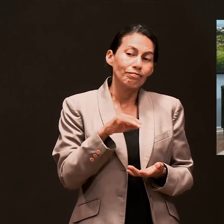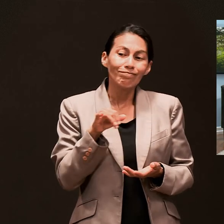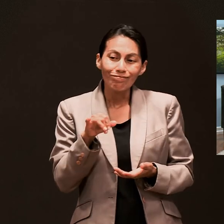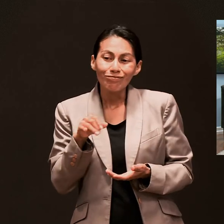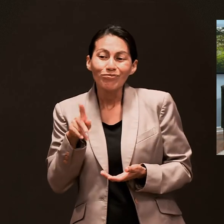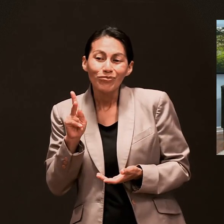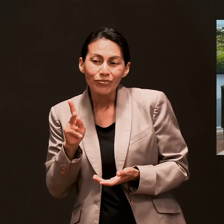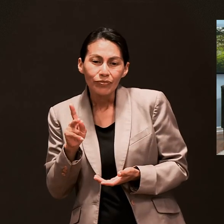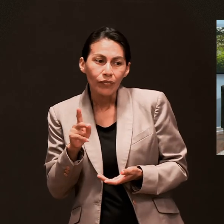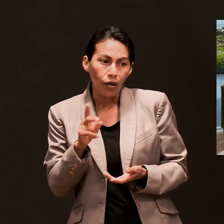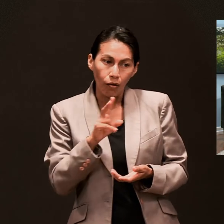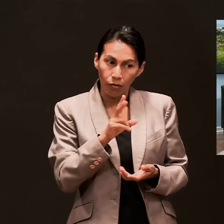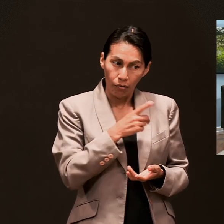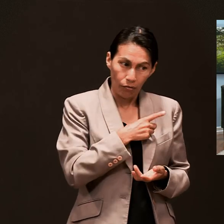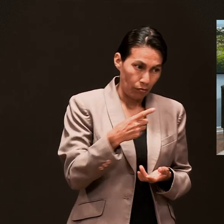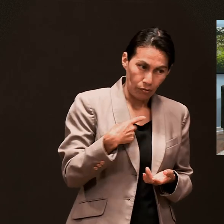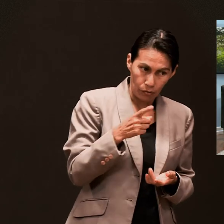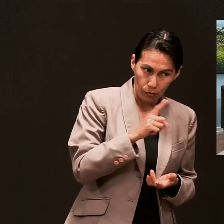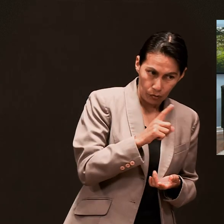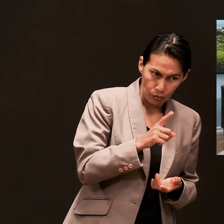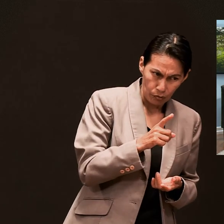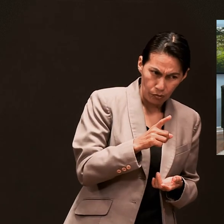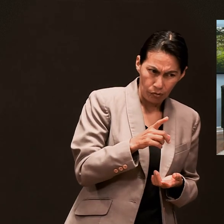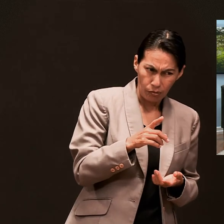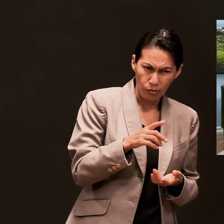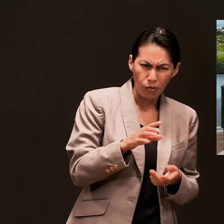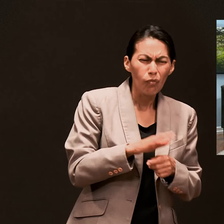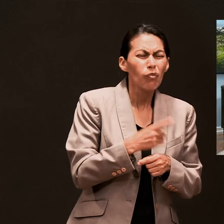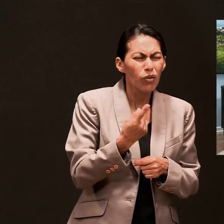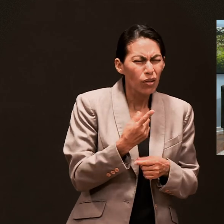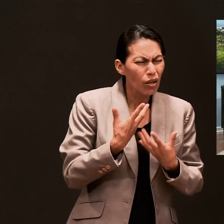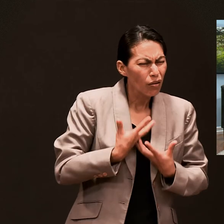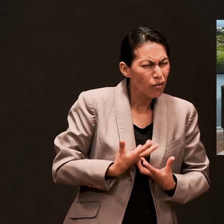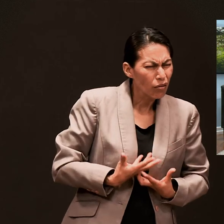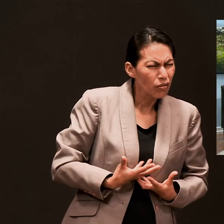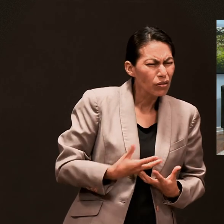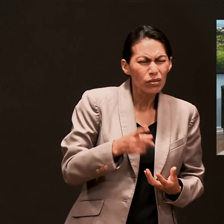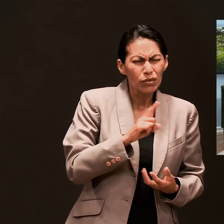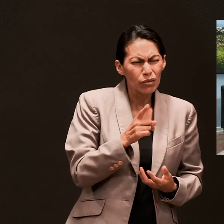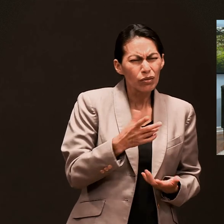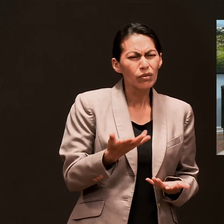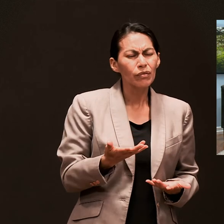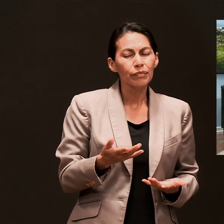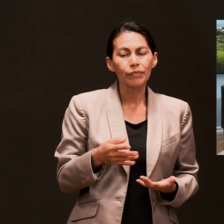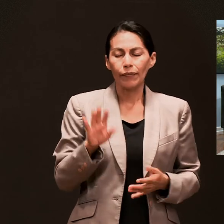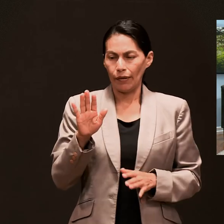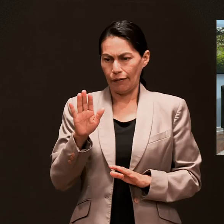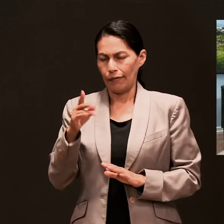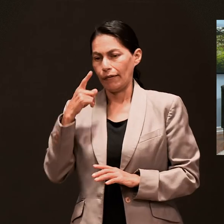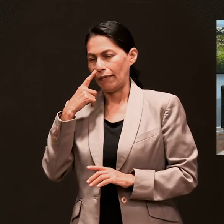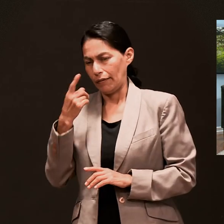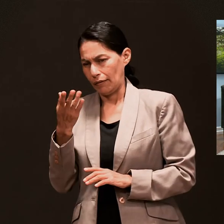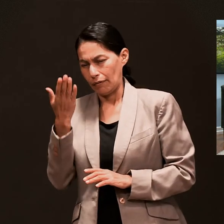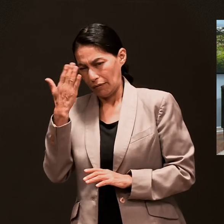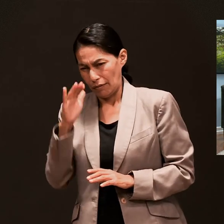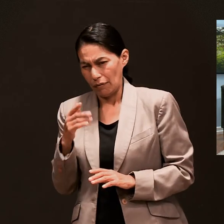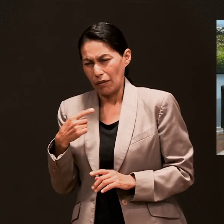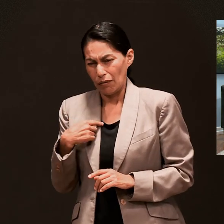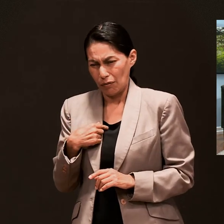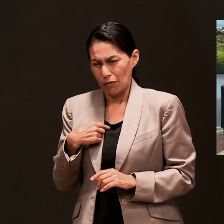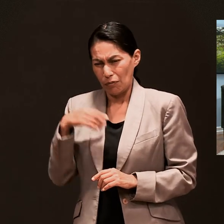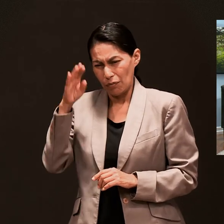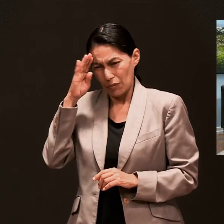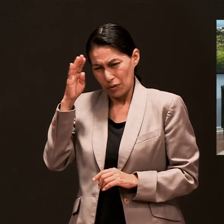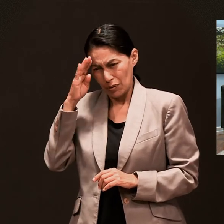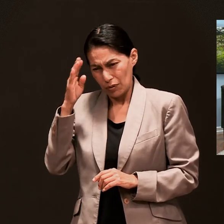sí pero deberíamos estar exactamente No deberíamos de esto deberíamos angustiarnos es que sabe